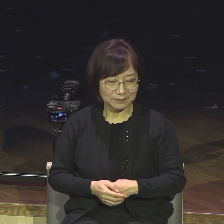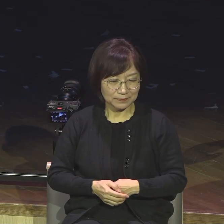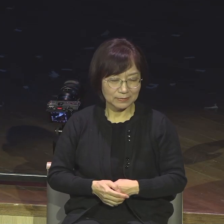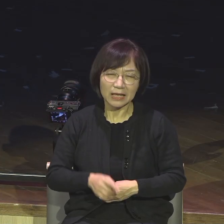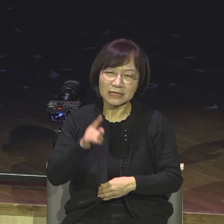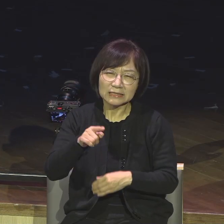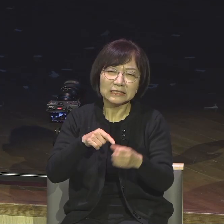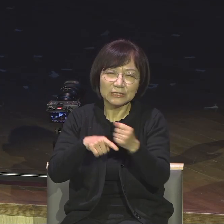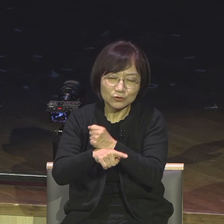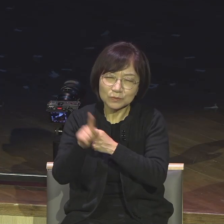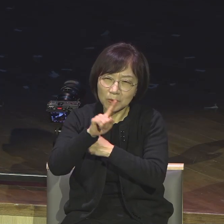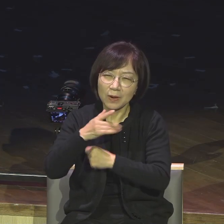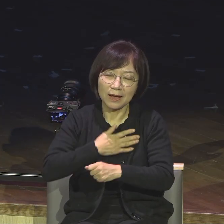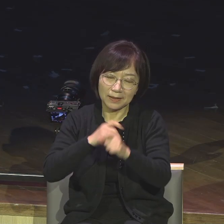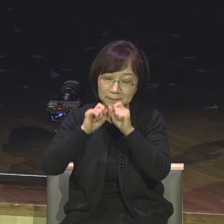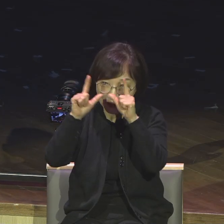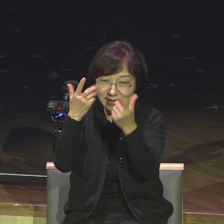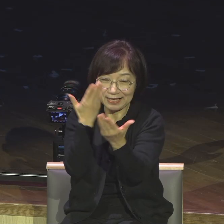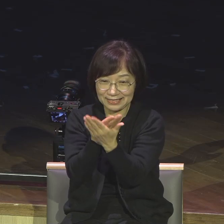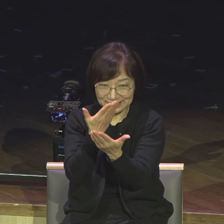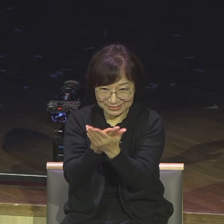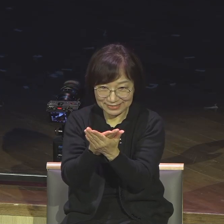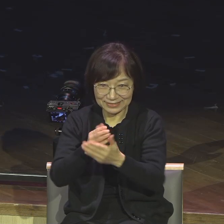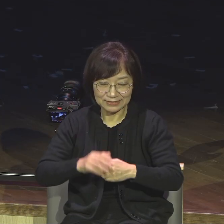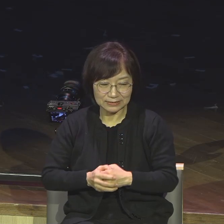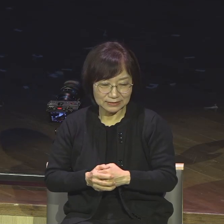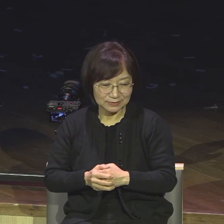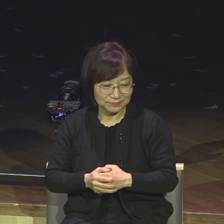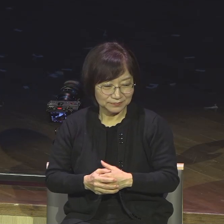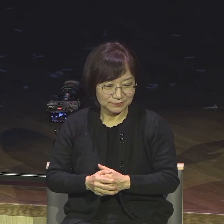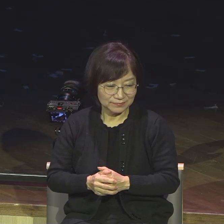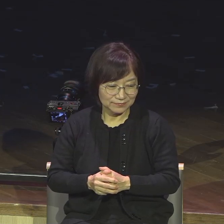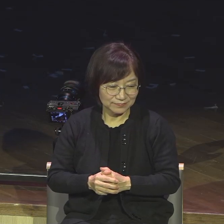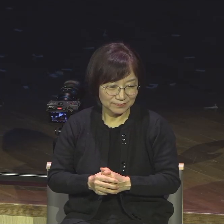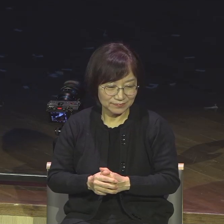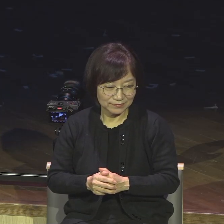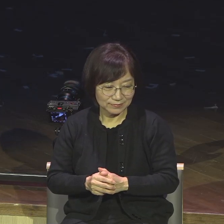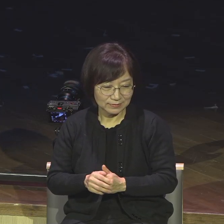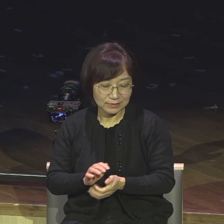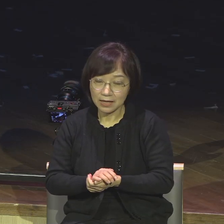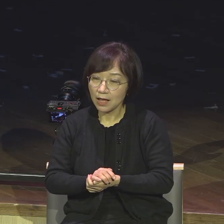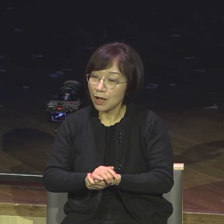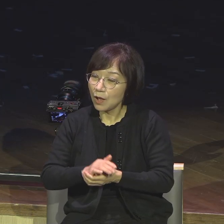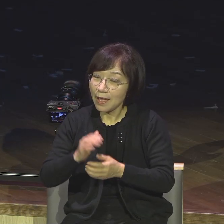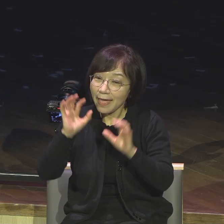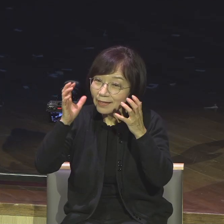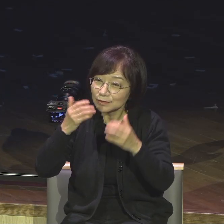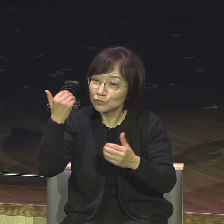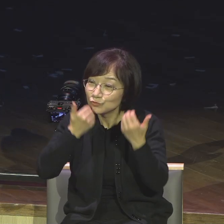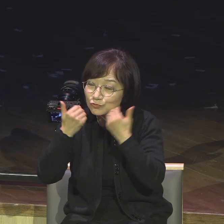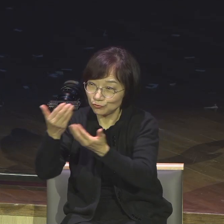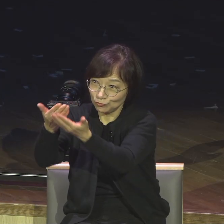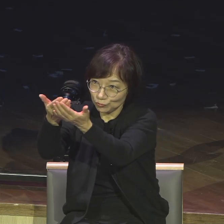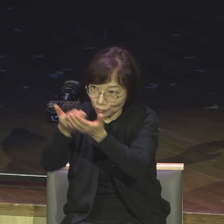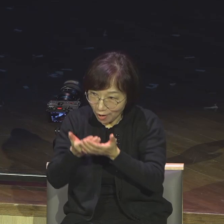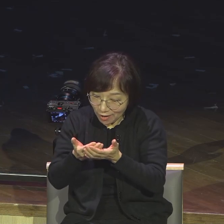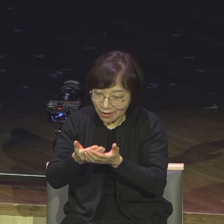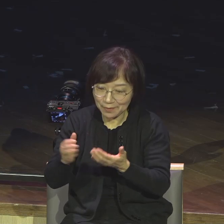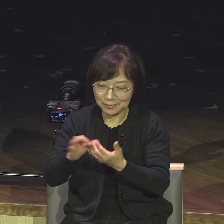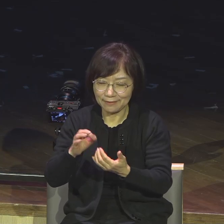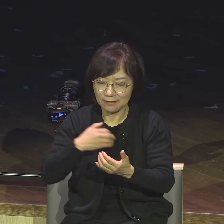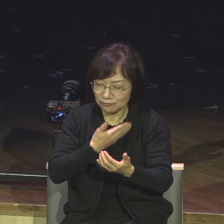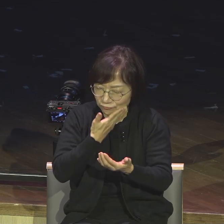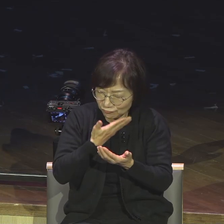그것을 깨닫게 해주세요. 어떤 아이든지 예수님이 제게 주시면 소중하게